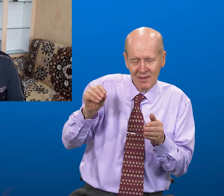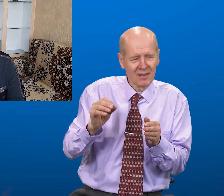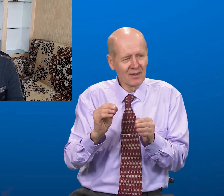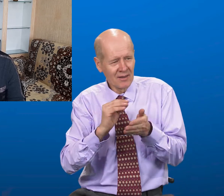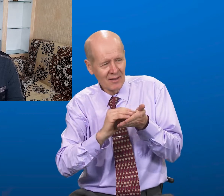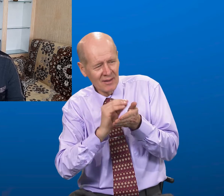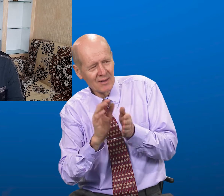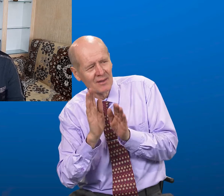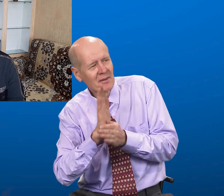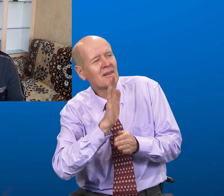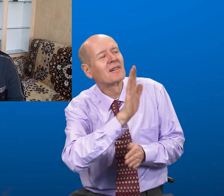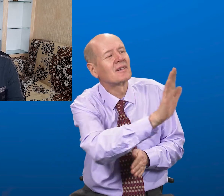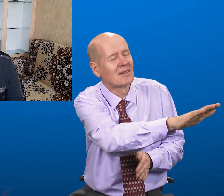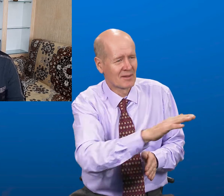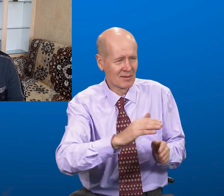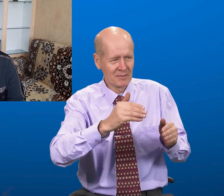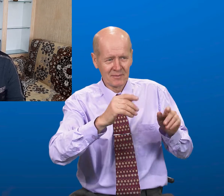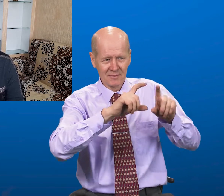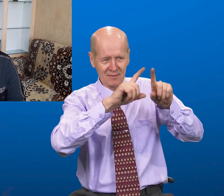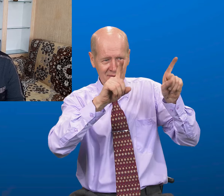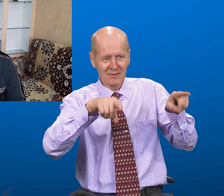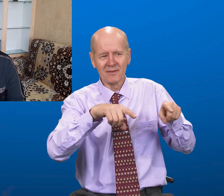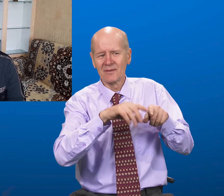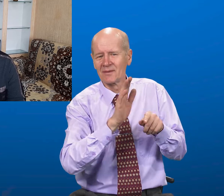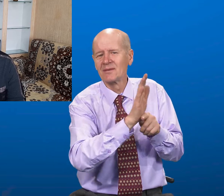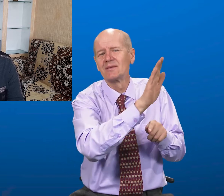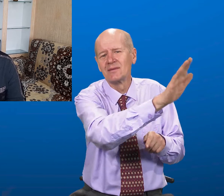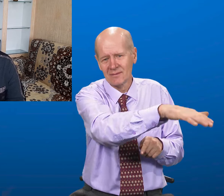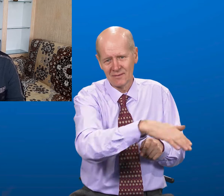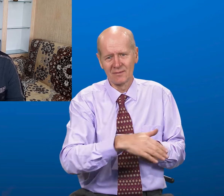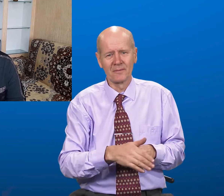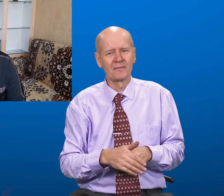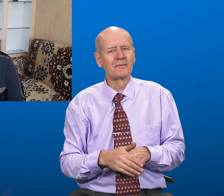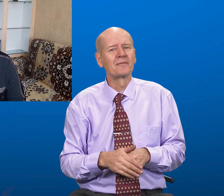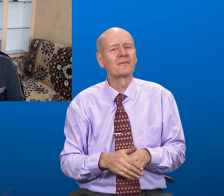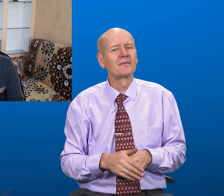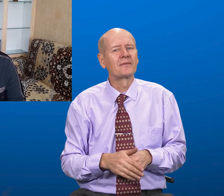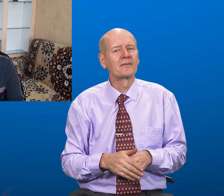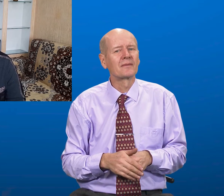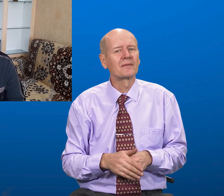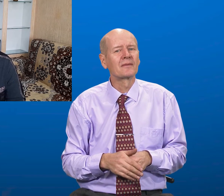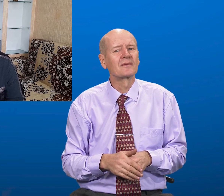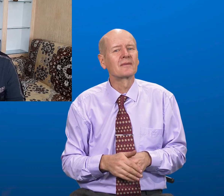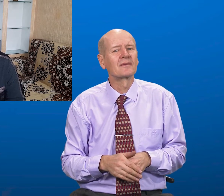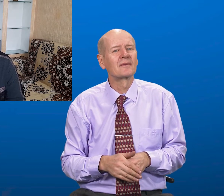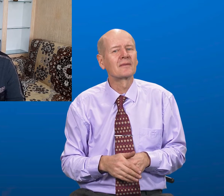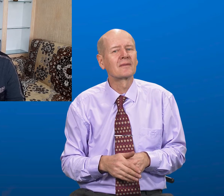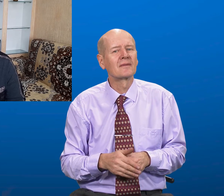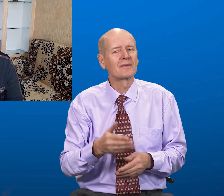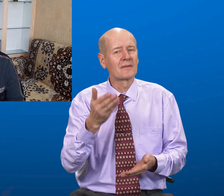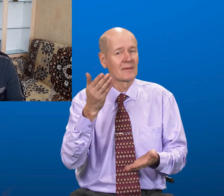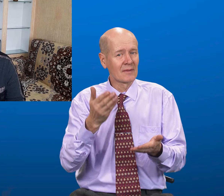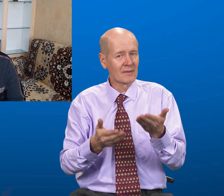нуждается в ободрении и поддержке, и неспроста. Дело в том, что характер книги, начиная с 40-й главы,